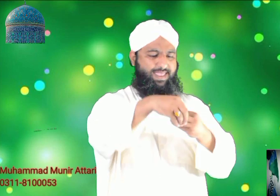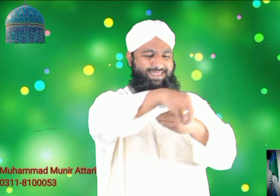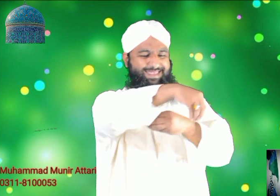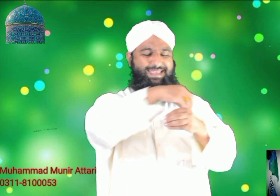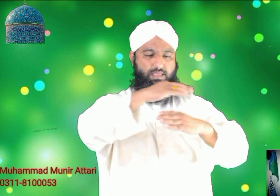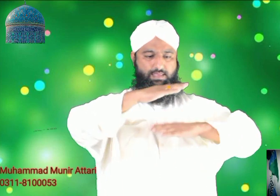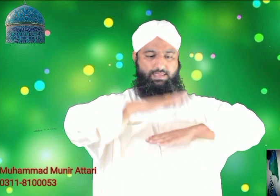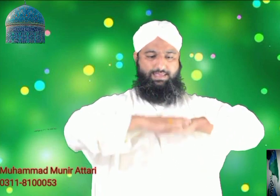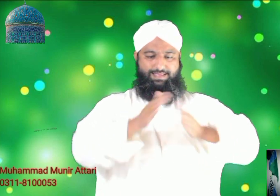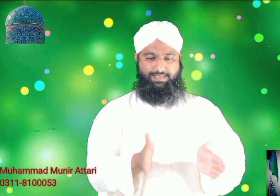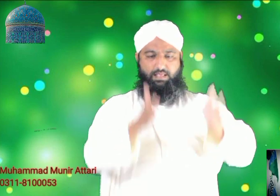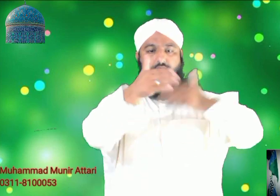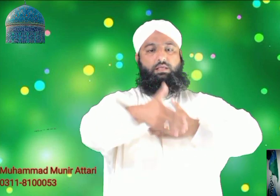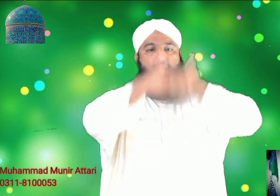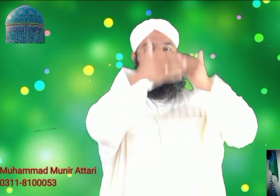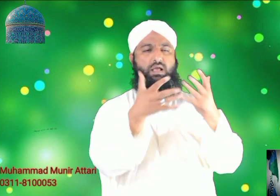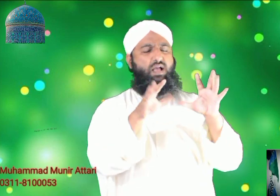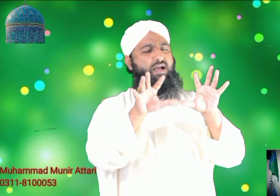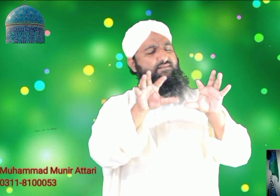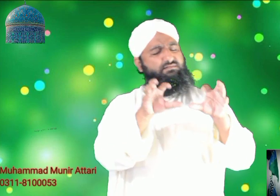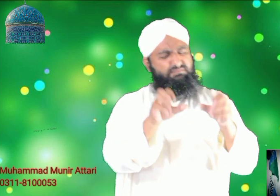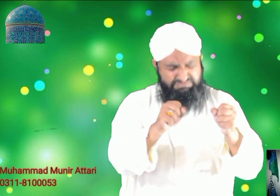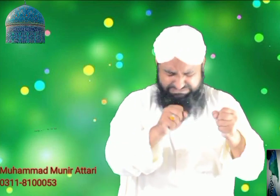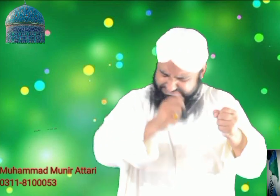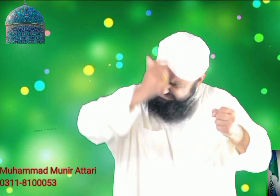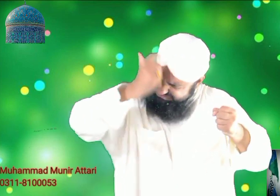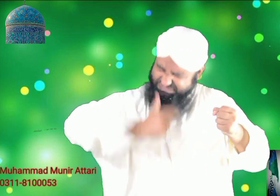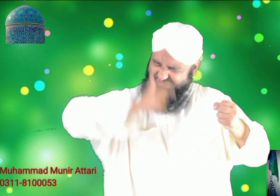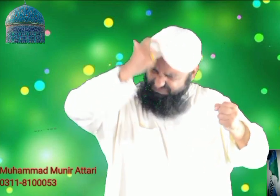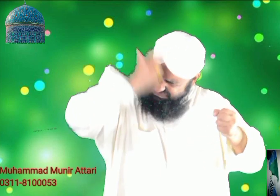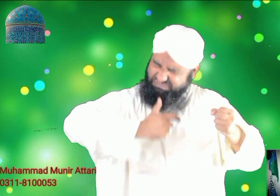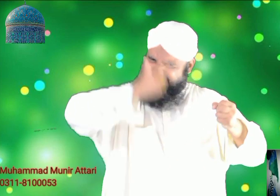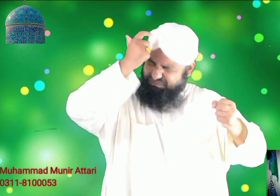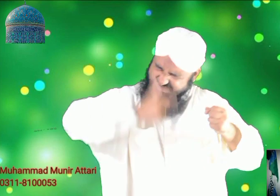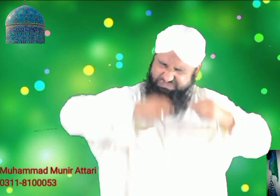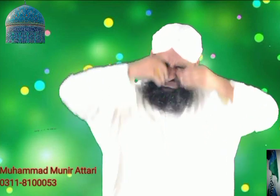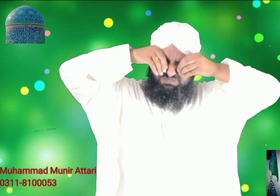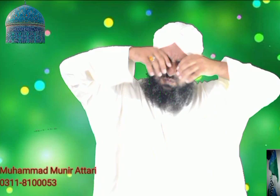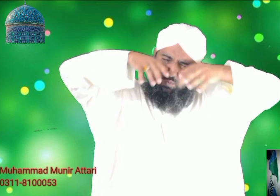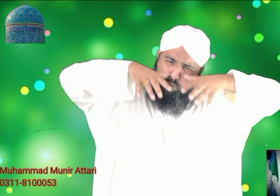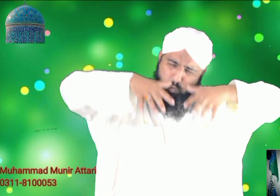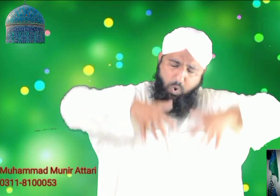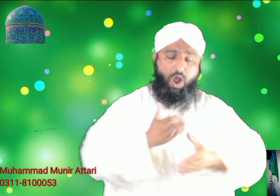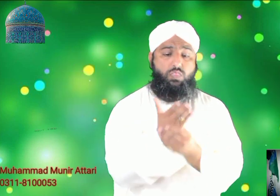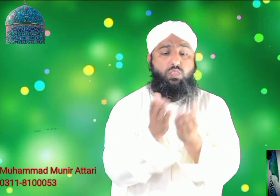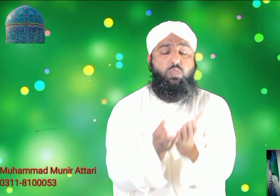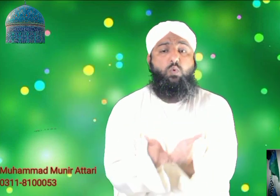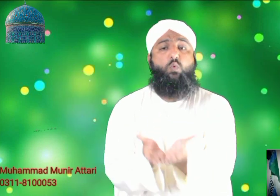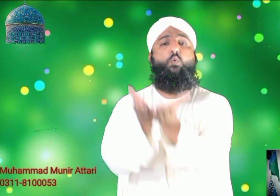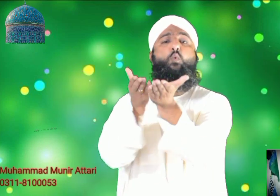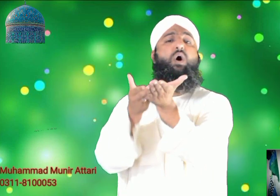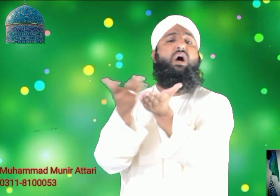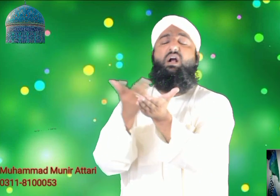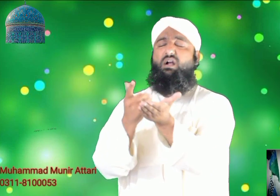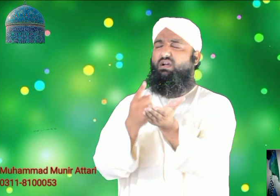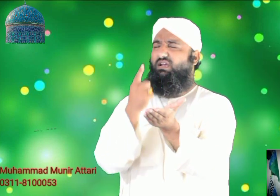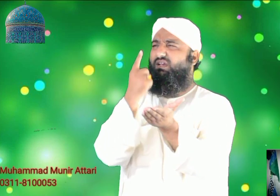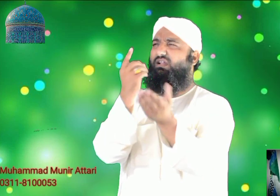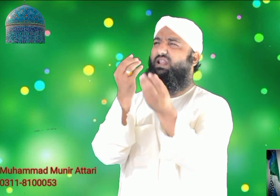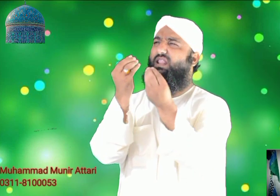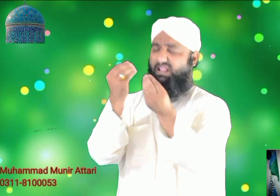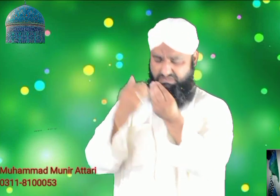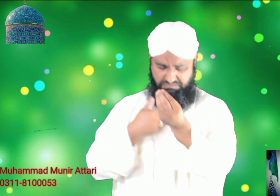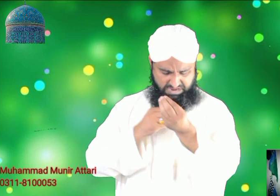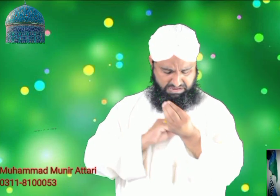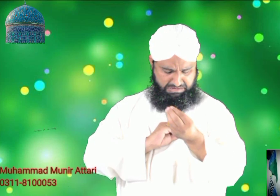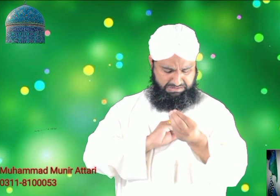پکڑ کر لپٹ کر زار و کتار رو رہا ہے، اور یہ دعا کر رہا ہے کہ اے اللہ، اگر میرے اعمال تیری بارگاہ کے